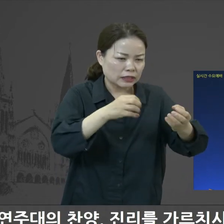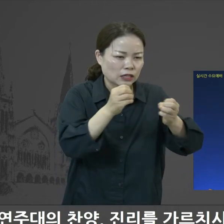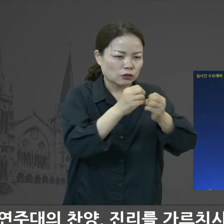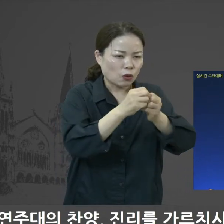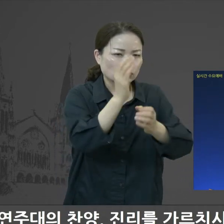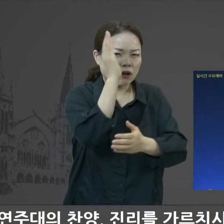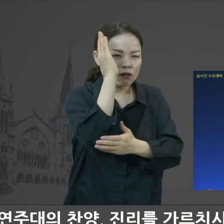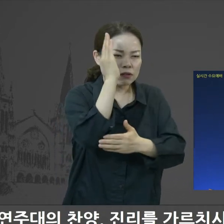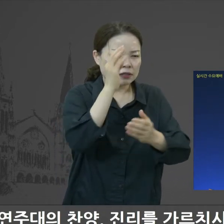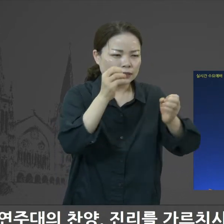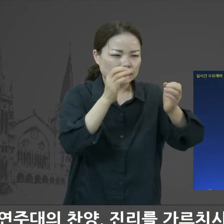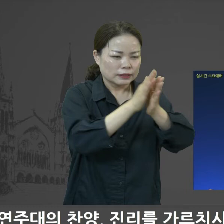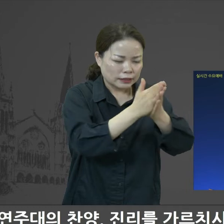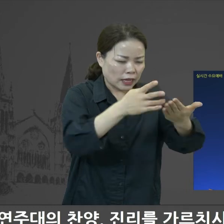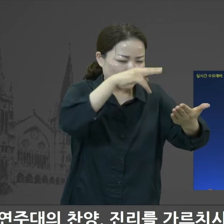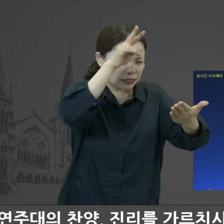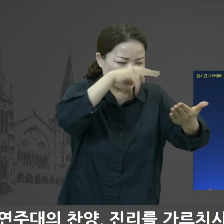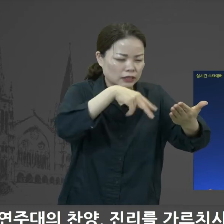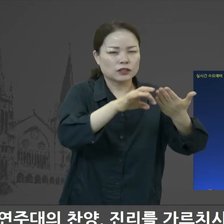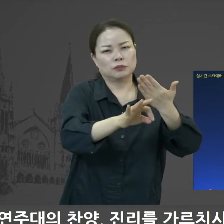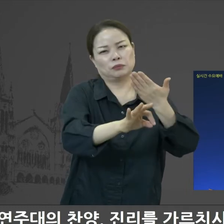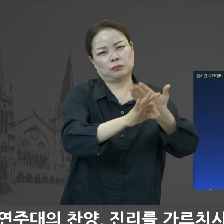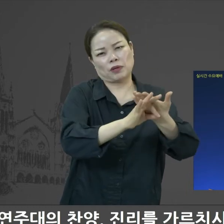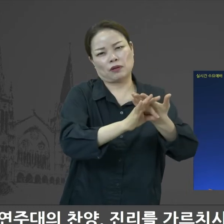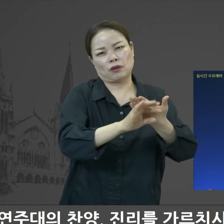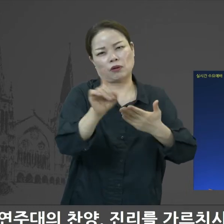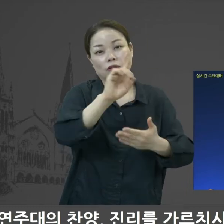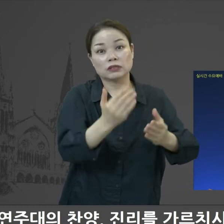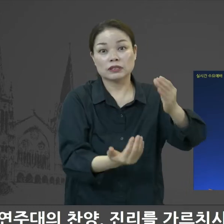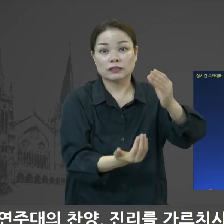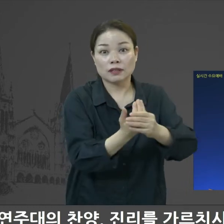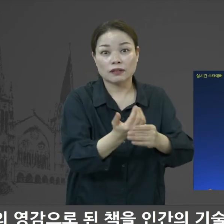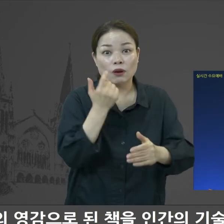읽듯이 읽으면 어떤 일이 일어날까요?